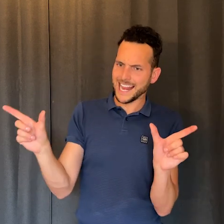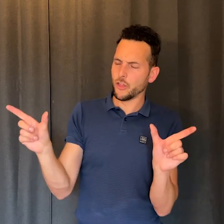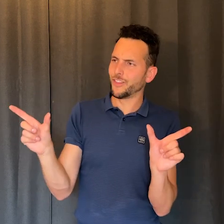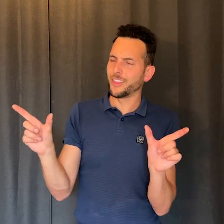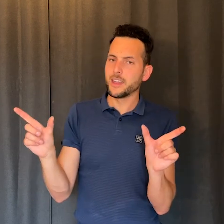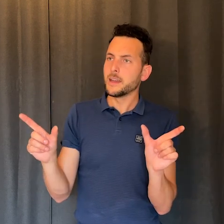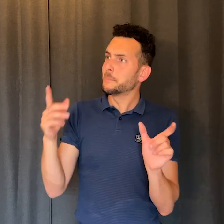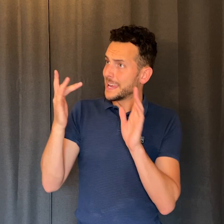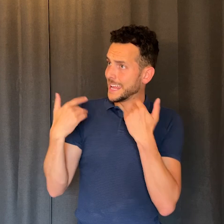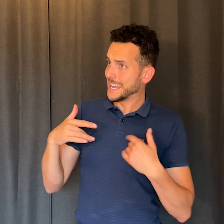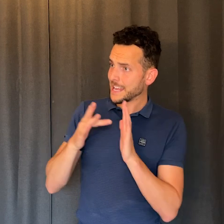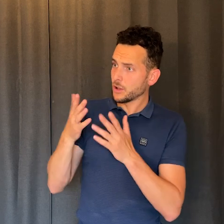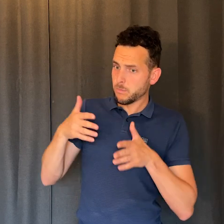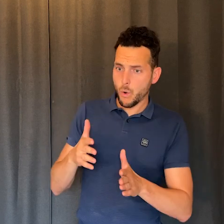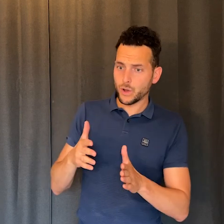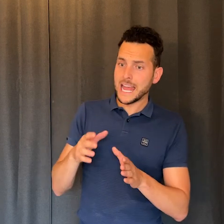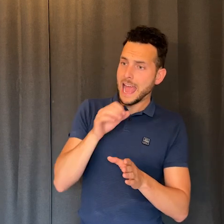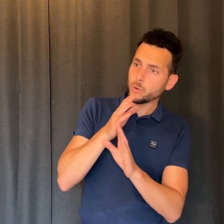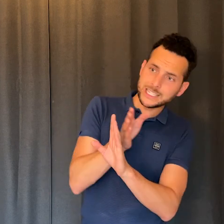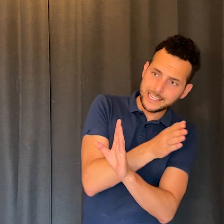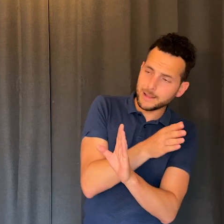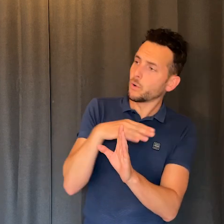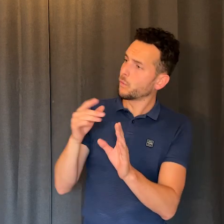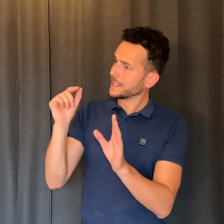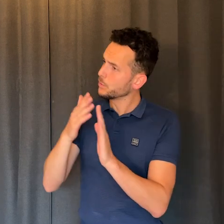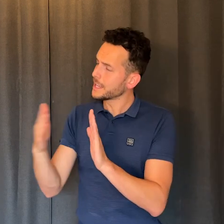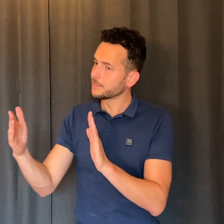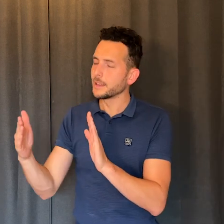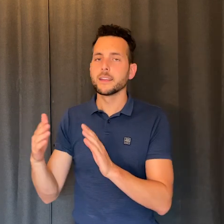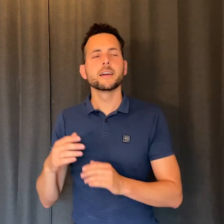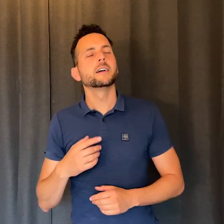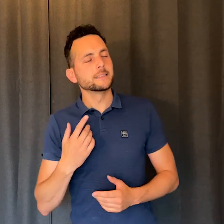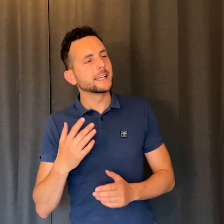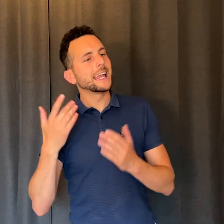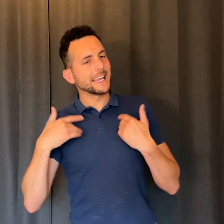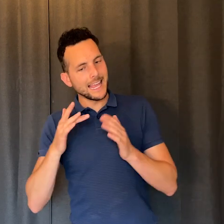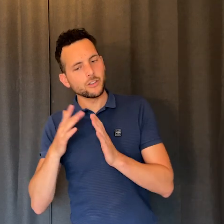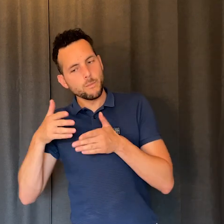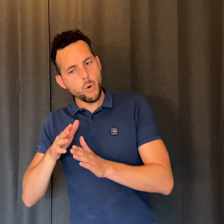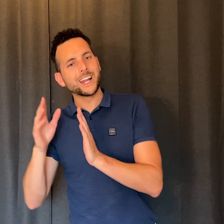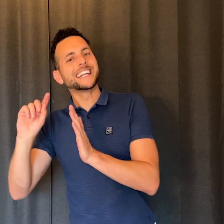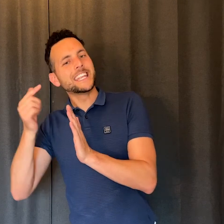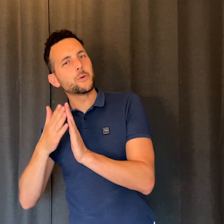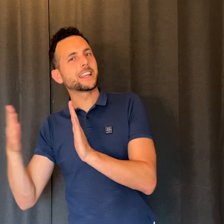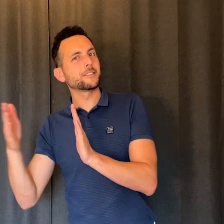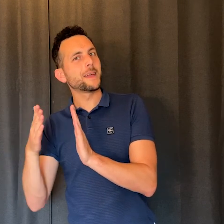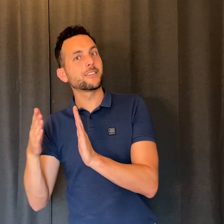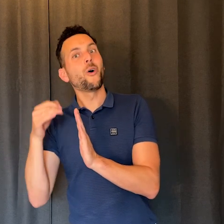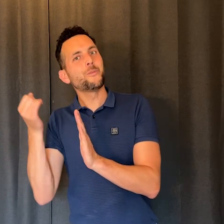het Nieuwe Testament? Nee, de Heer Jezus is geboren in het Nieuwe Testament. Want toen kwam er ook een hele nieuwe